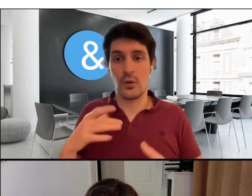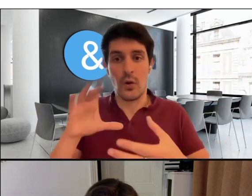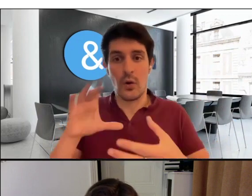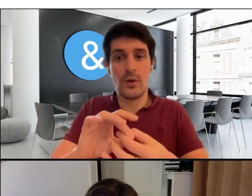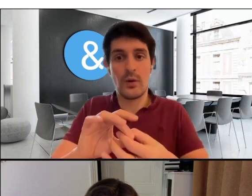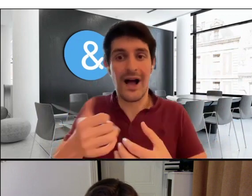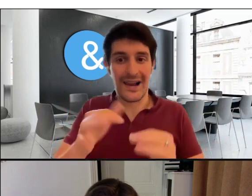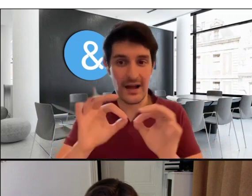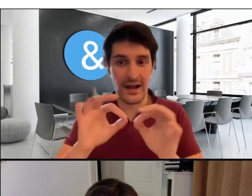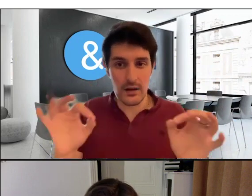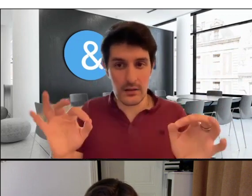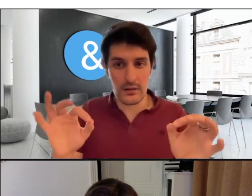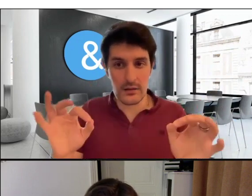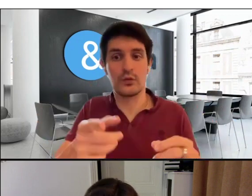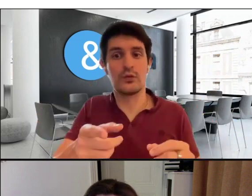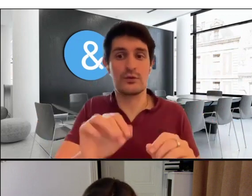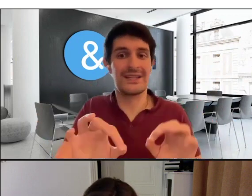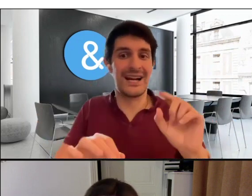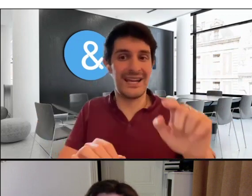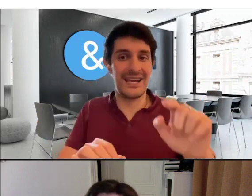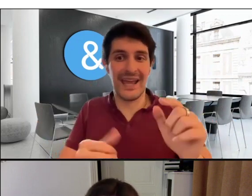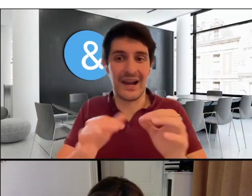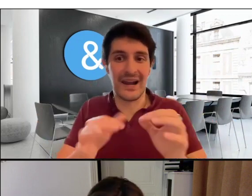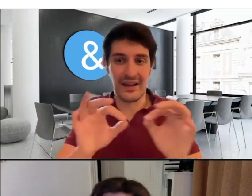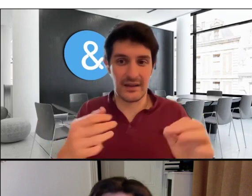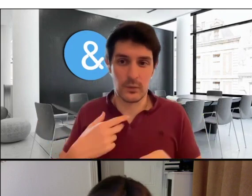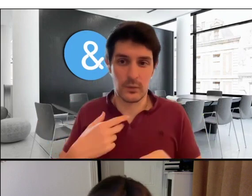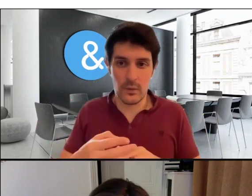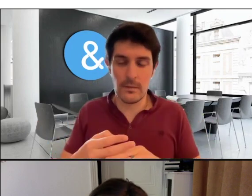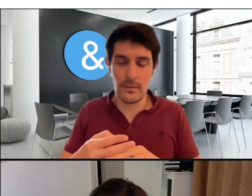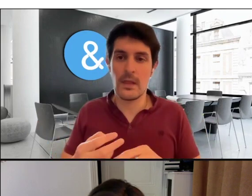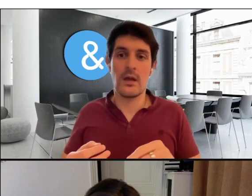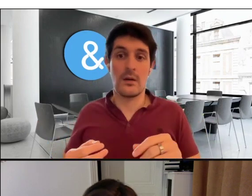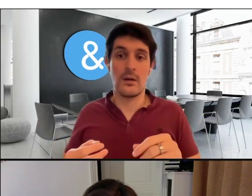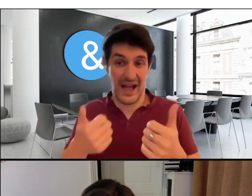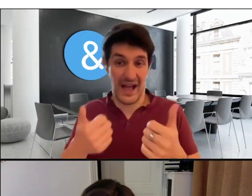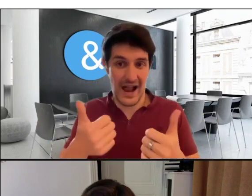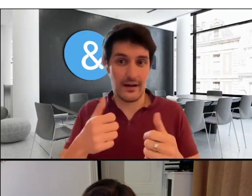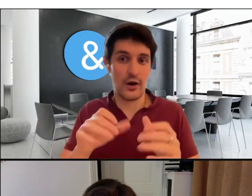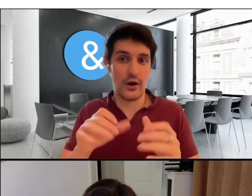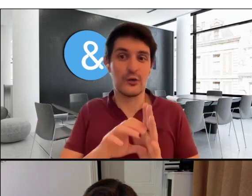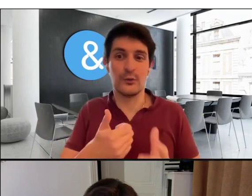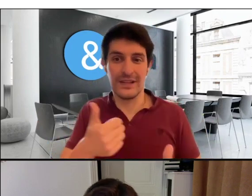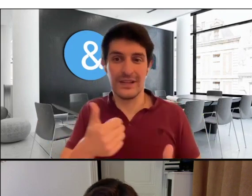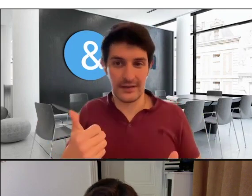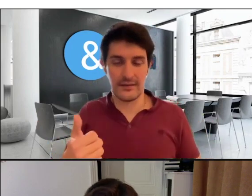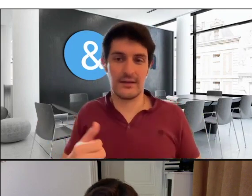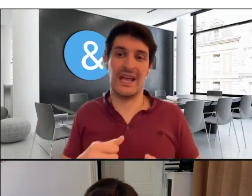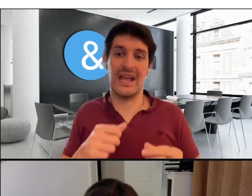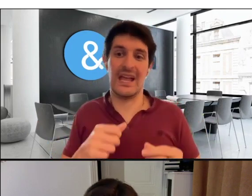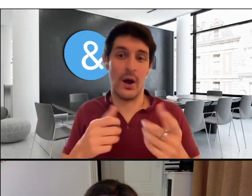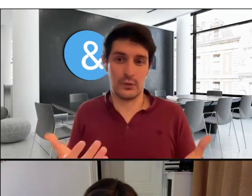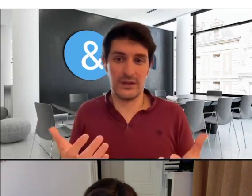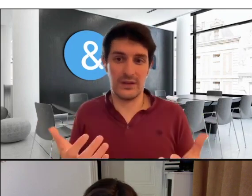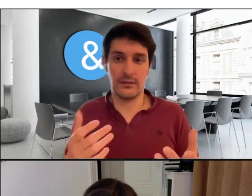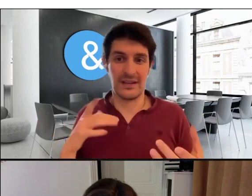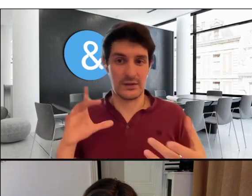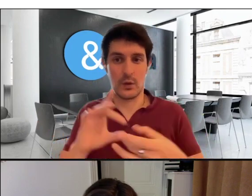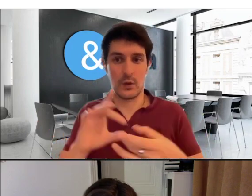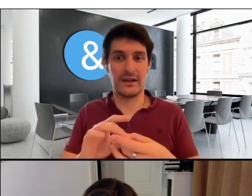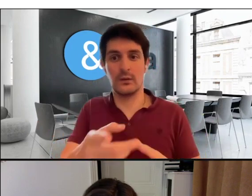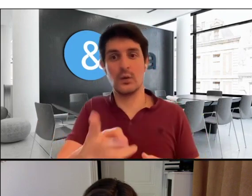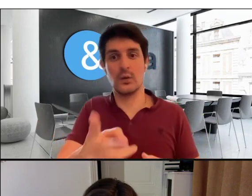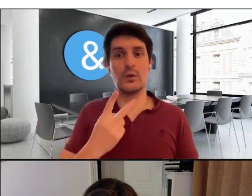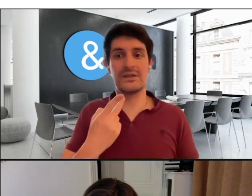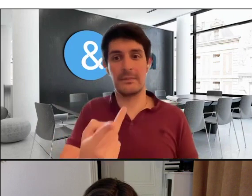rejoins un lien, je vais juste cliquer un lien qui mon nom. On a un code unique et ensuite, ça se connecte nos